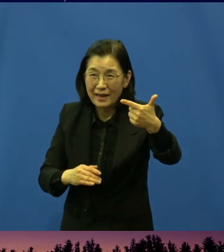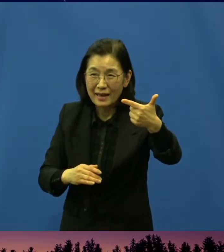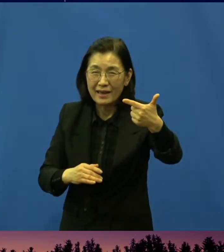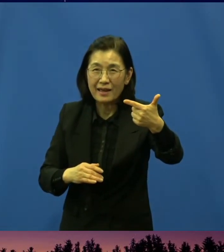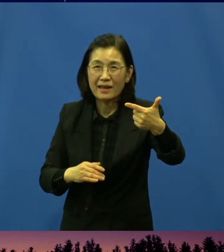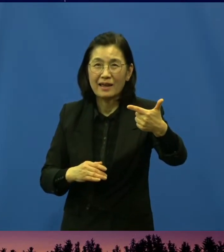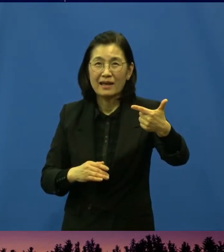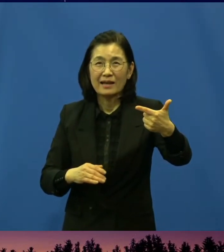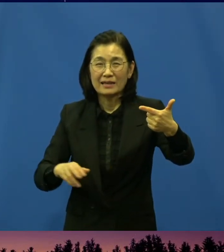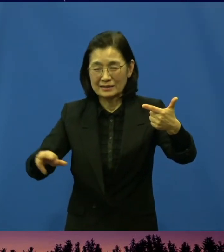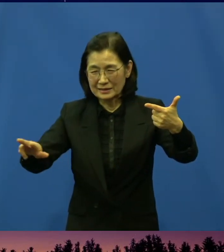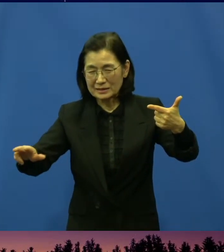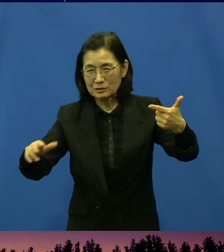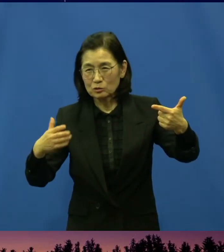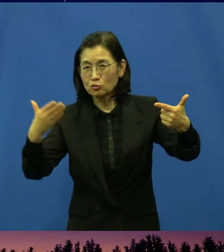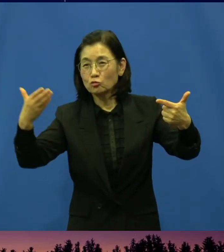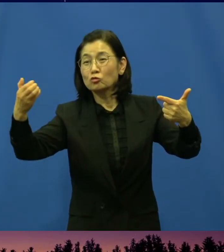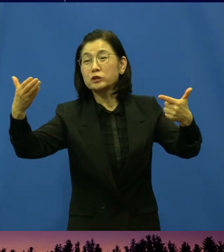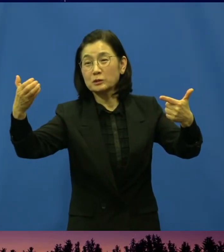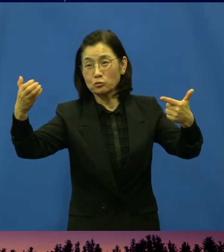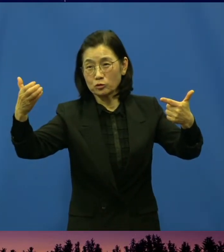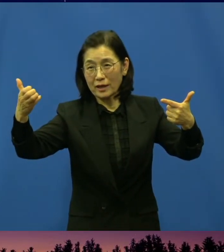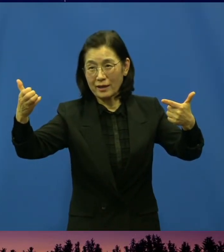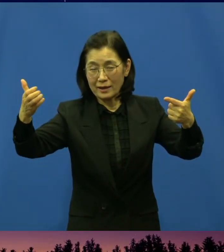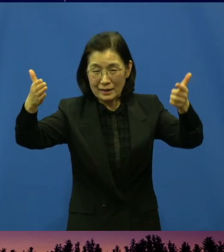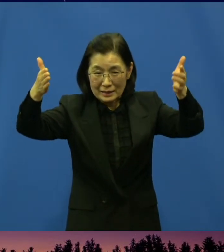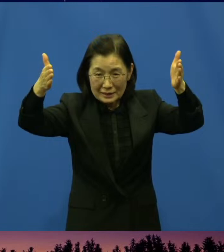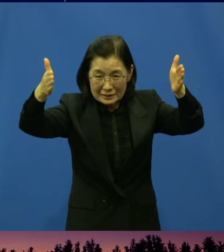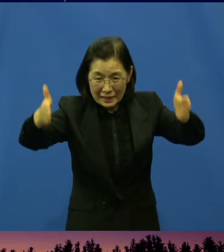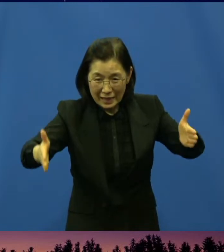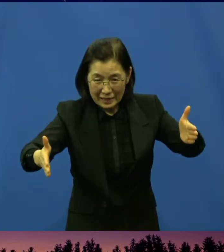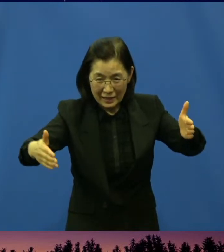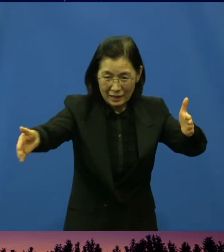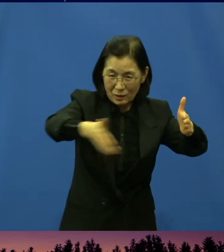여러분들이 졸고 있는가 제가 확인하려고 그랬지.